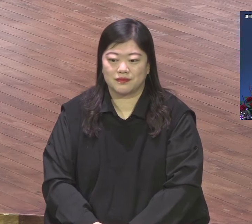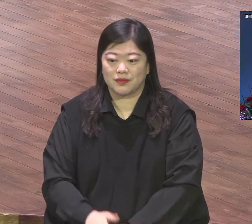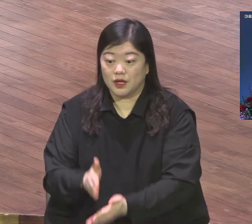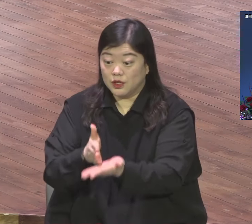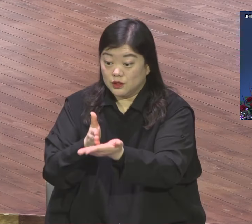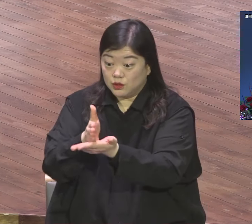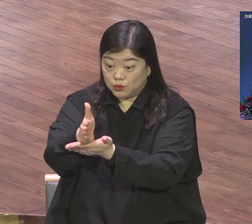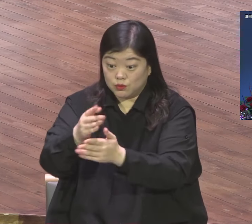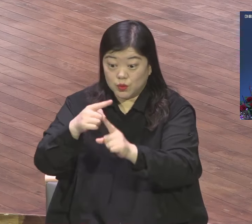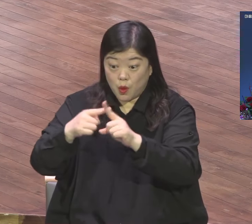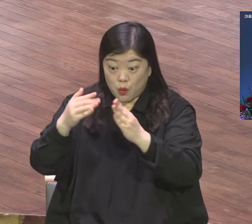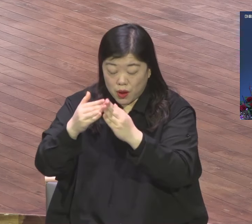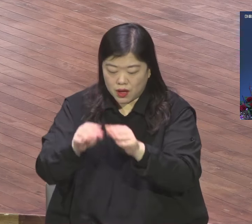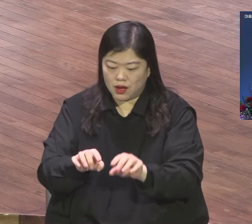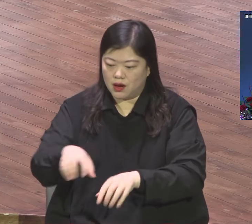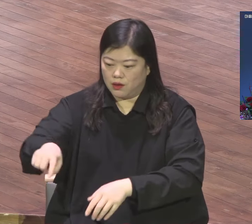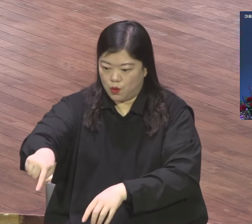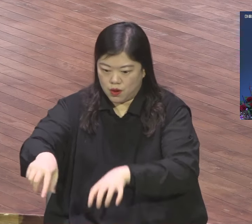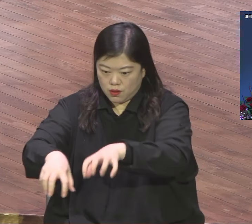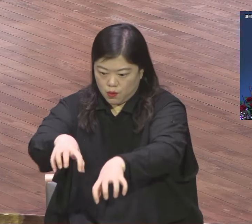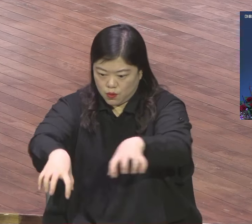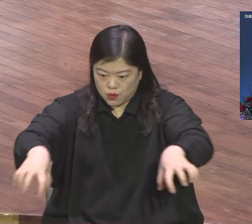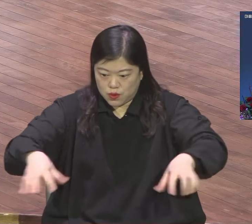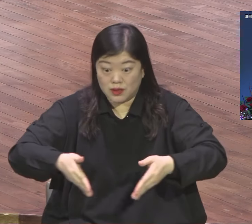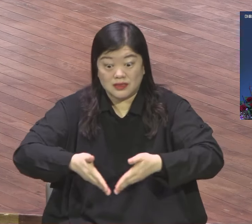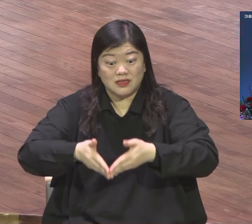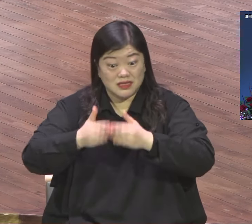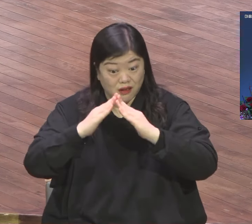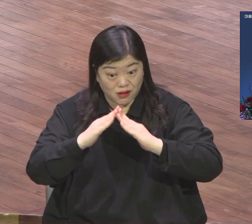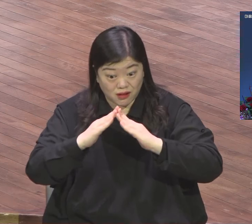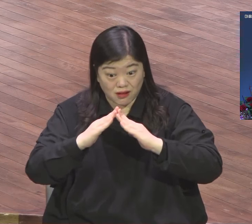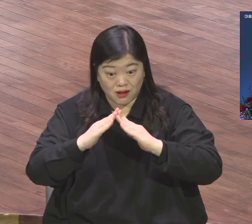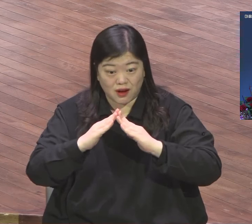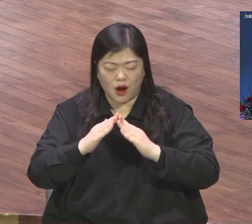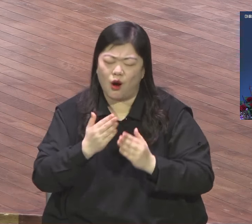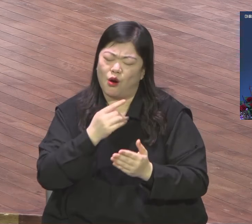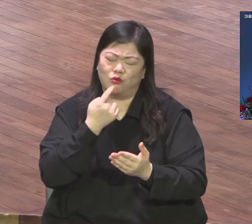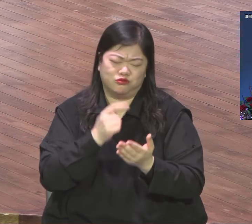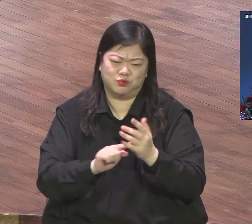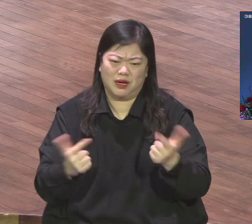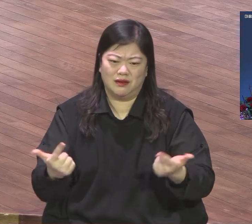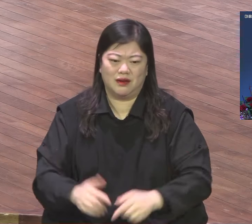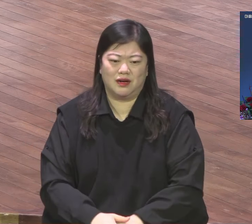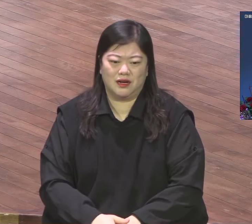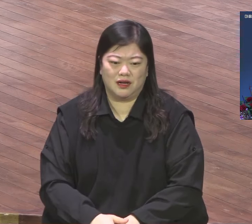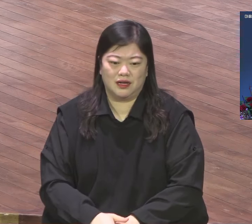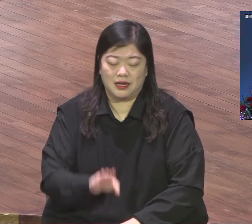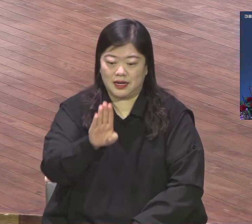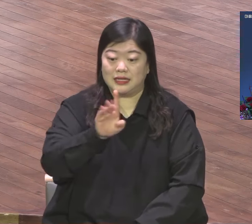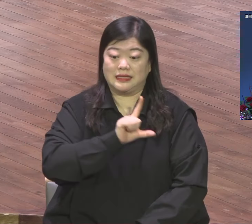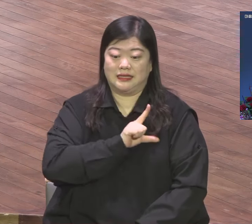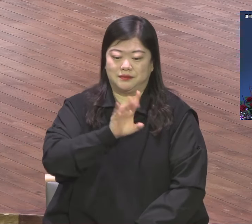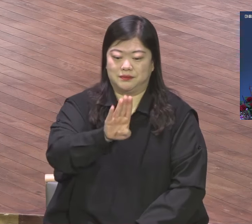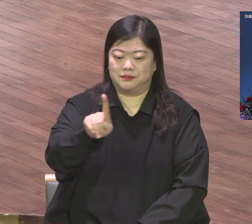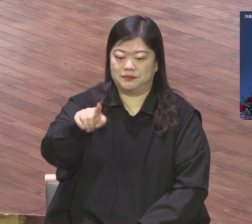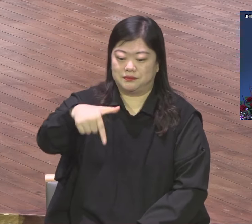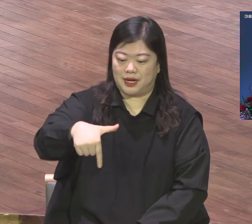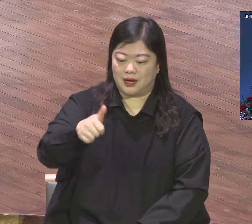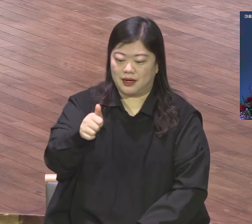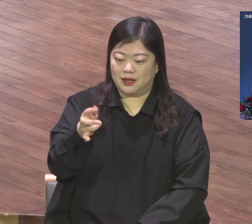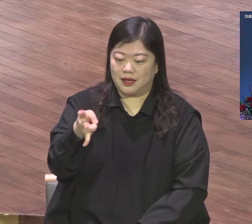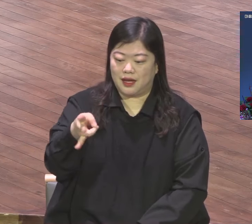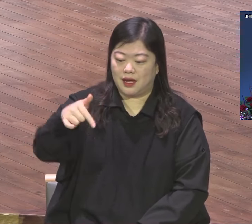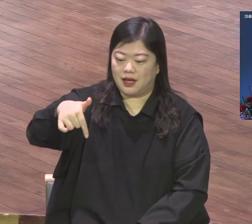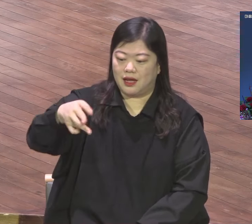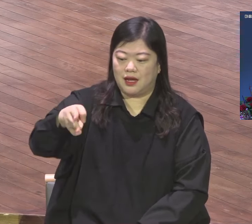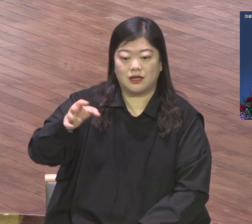자발적으로 대부분 다 생겨난 것지만 났지만은 우리 박혜경 목사님이 그렇게 전도사 때